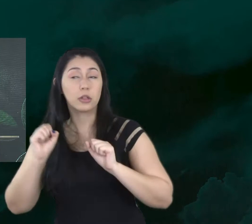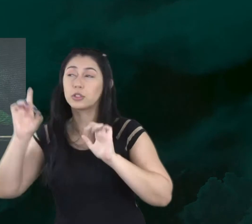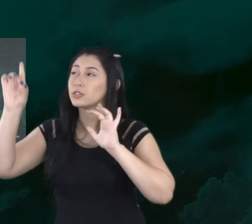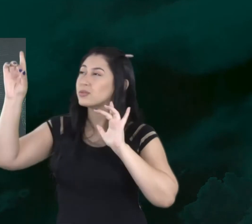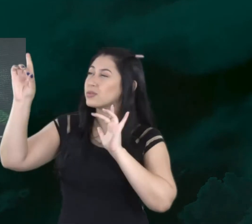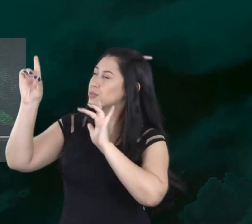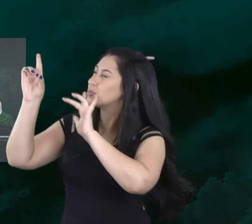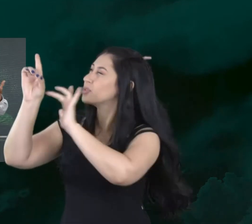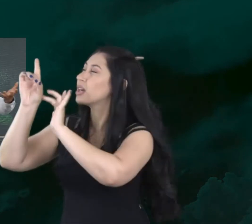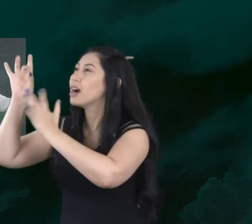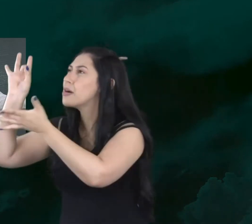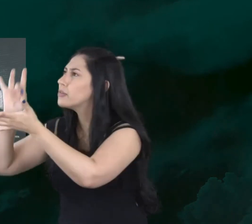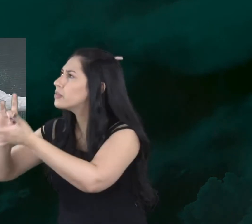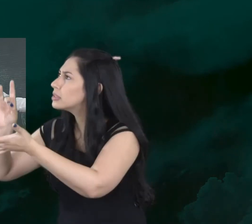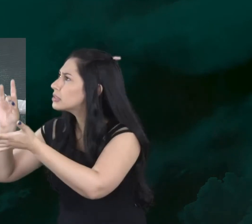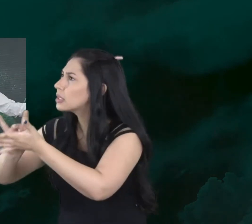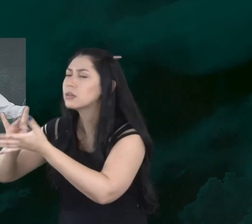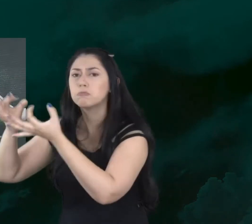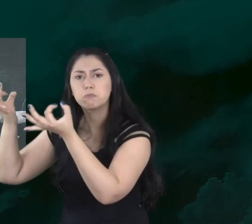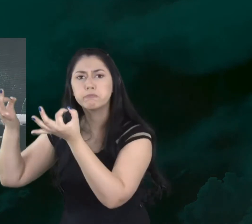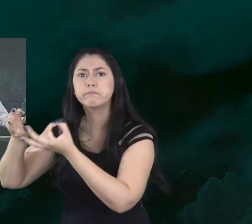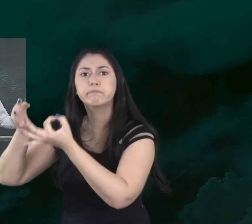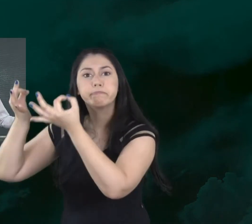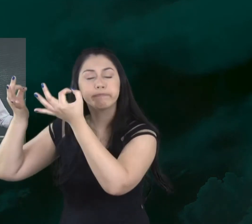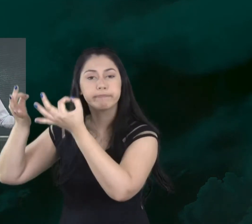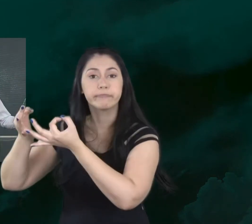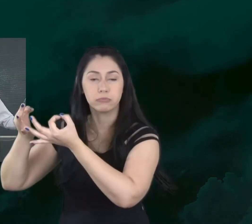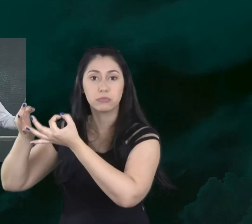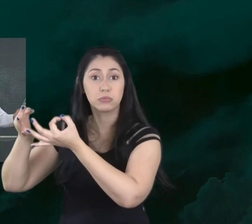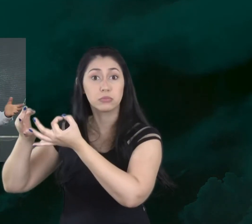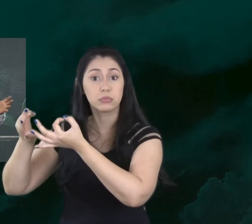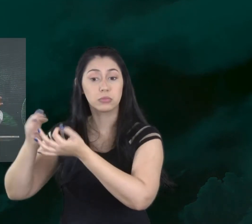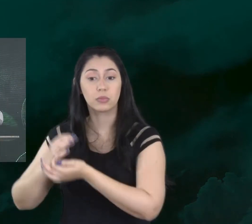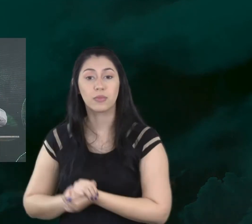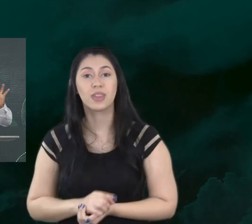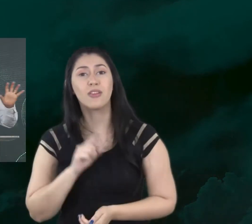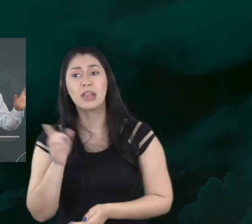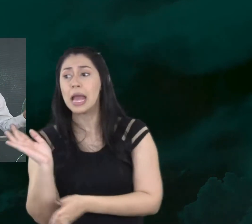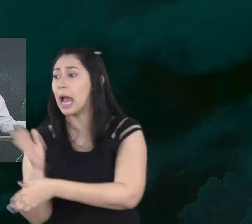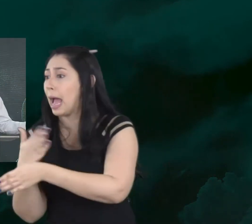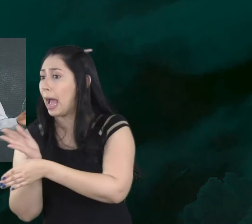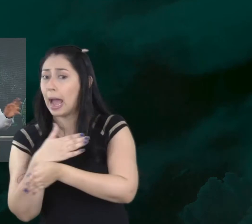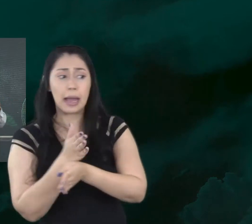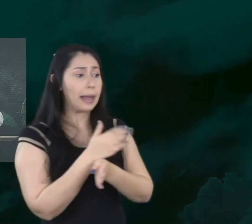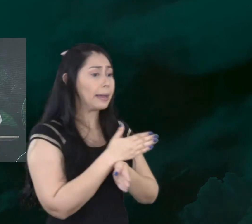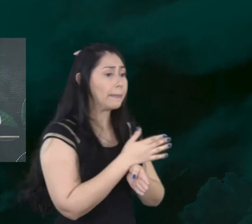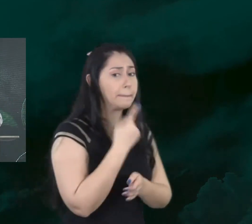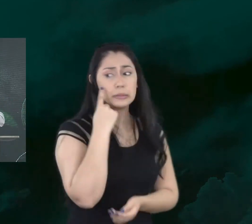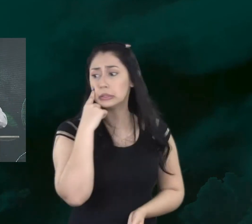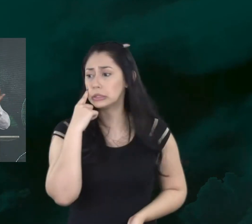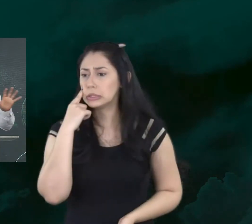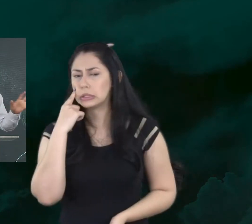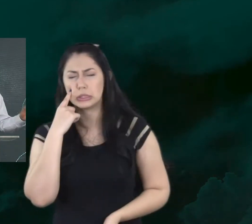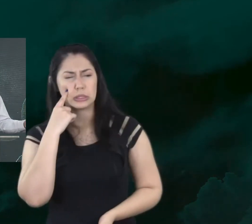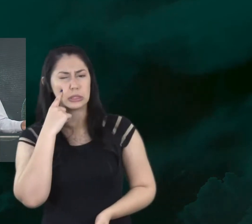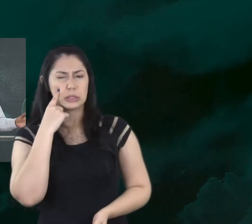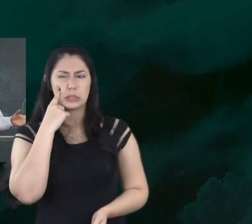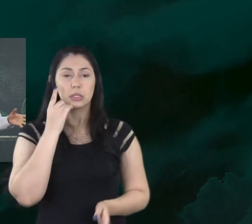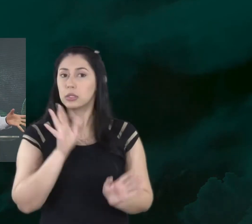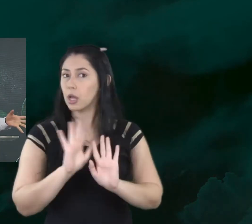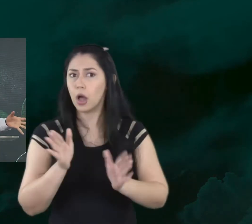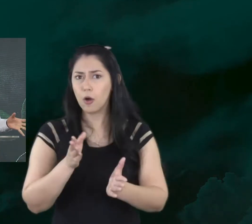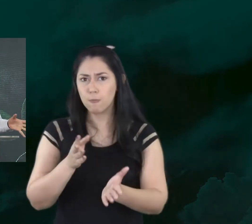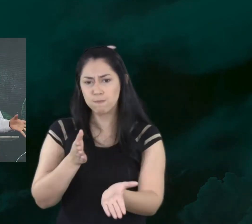única verdade absoluta nesse universo. Você não fica balançando de um lado para outro, você não